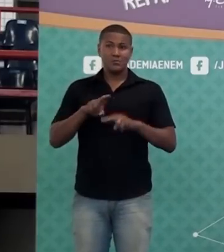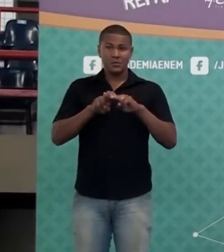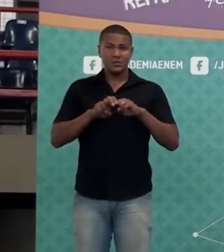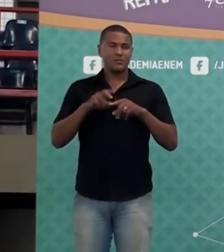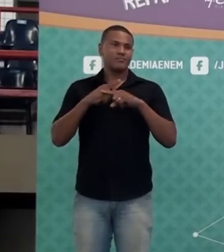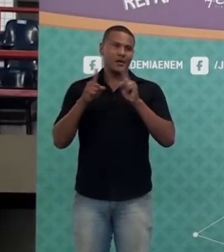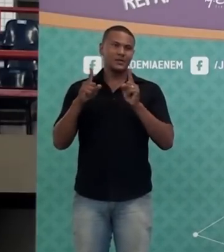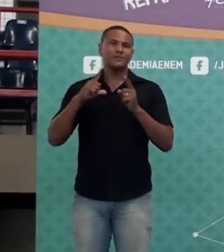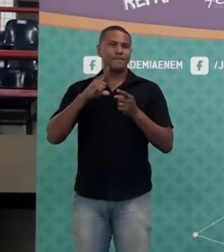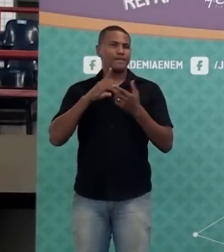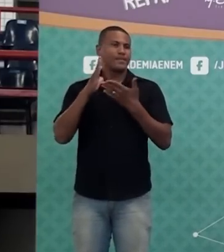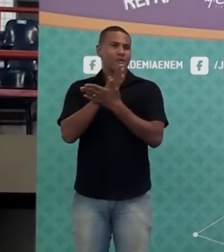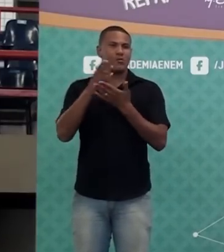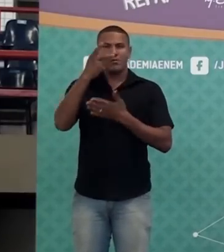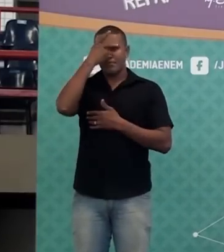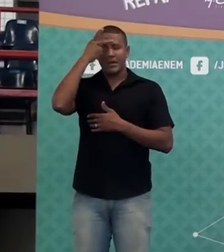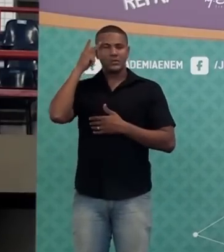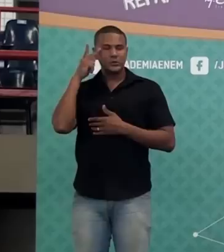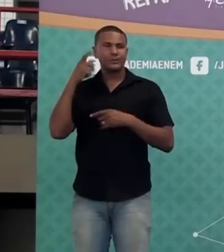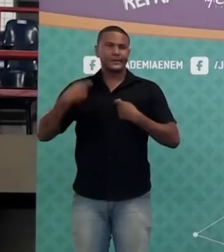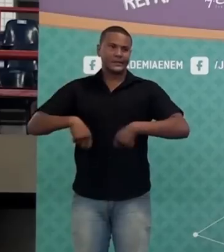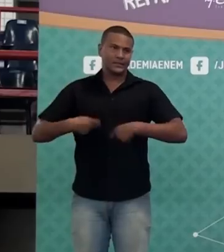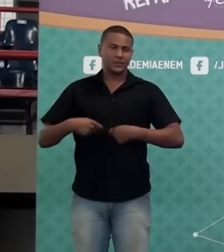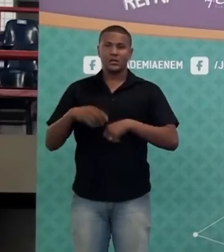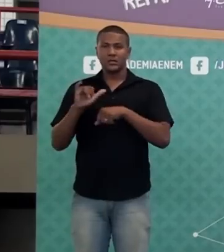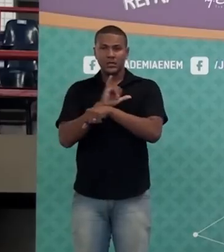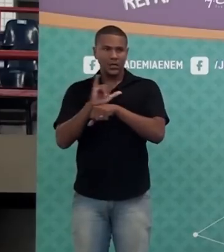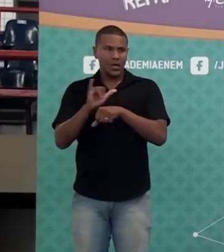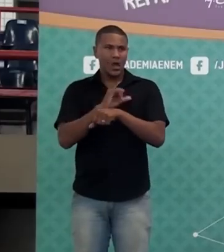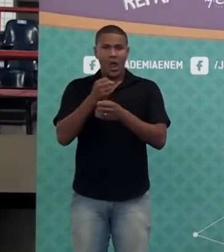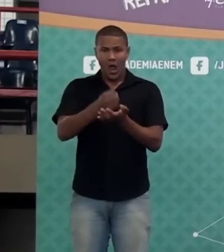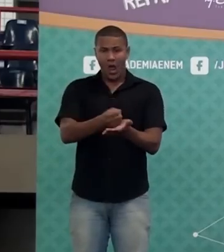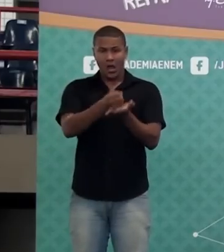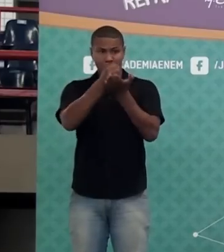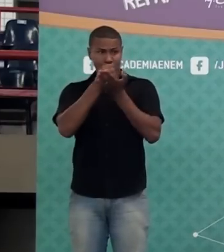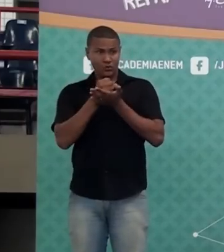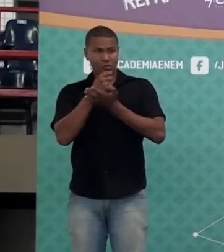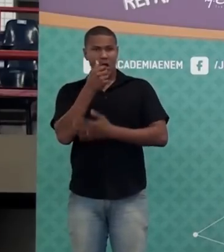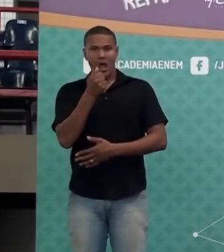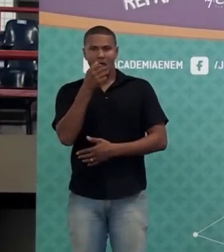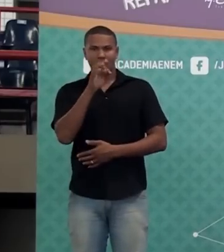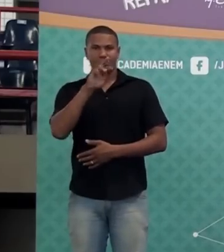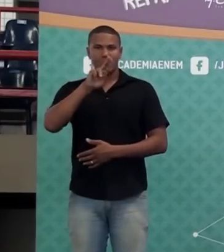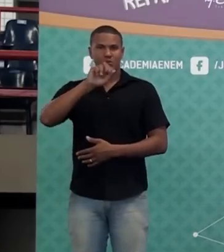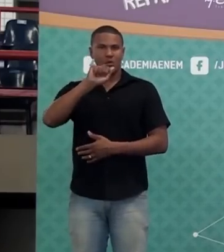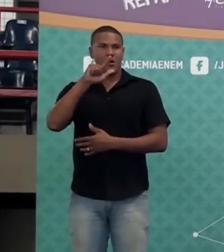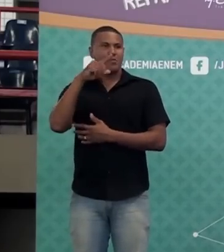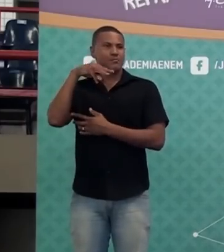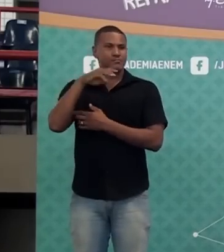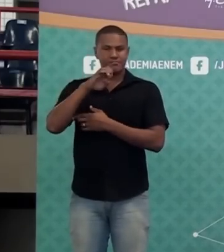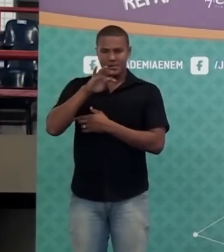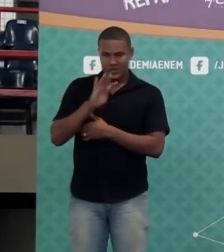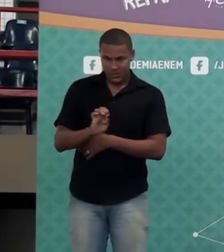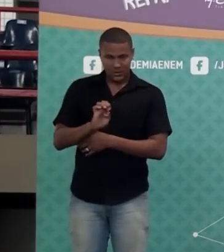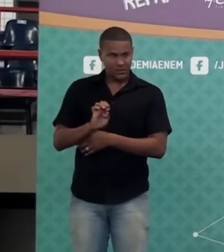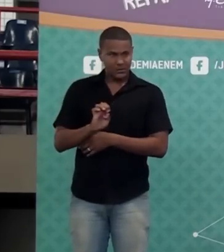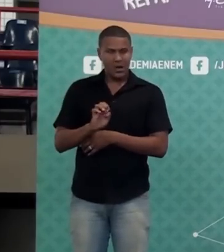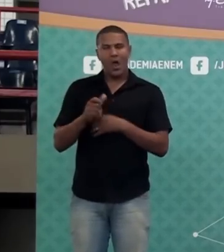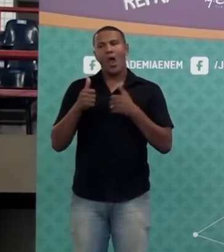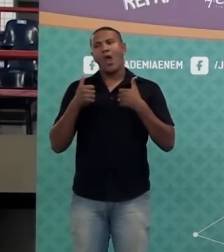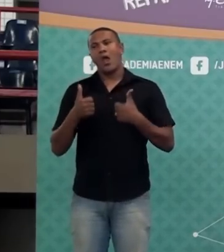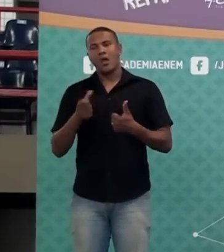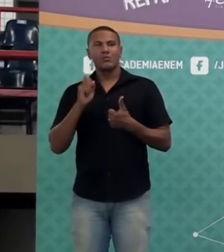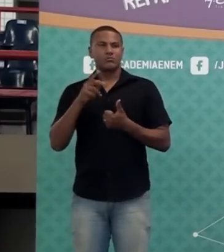começam a redação usando o atualmente. Tudo bem, use no rascunho. Quando você for passar seu texto a